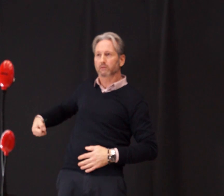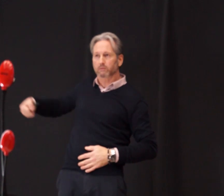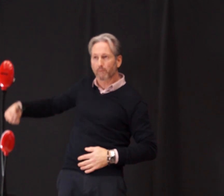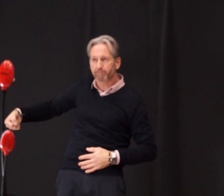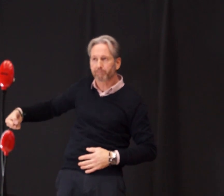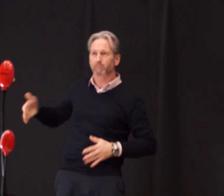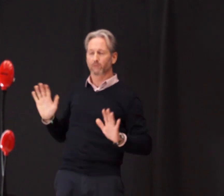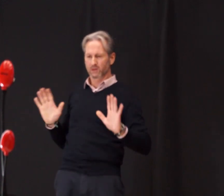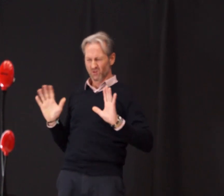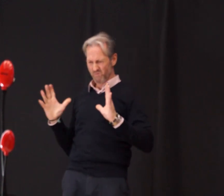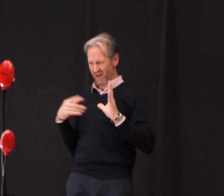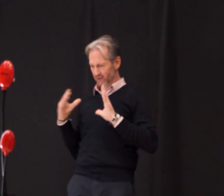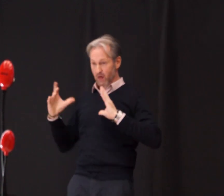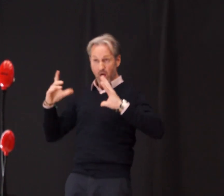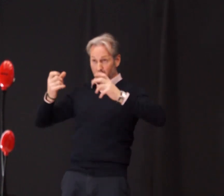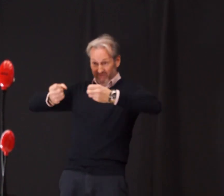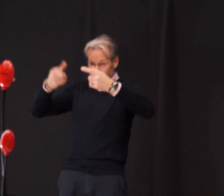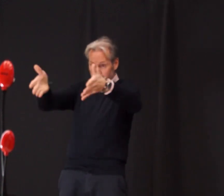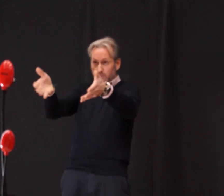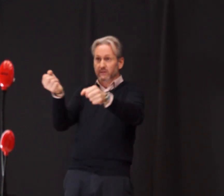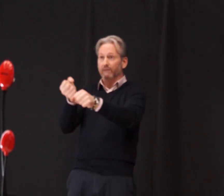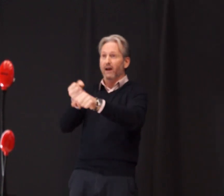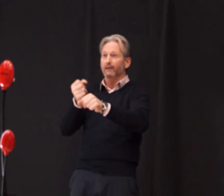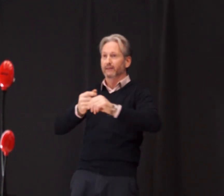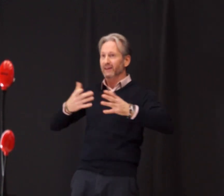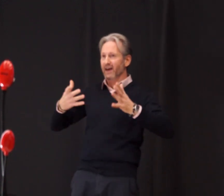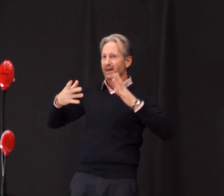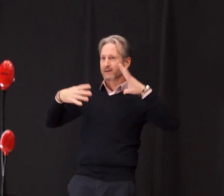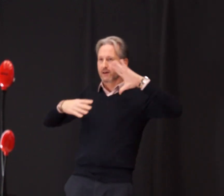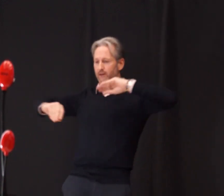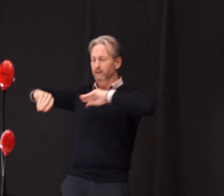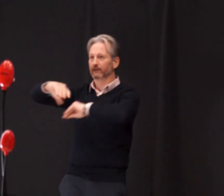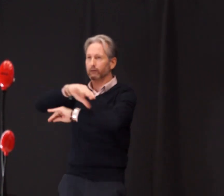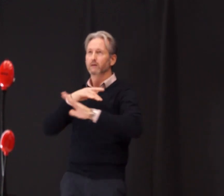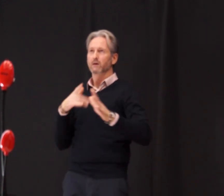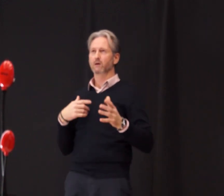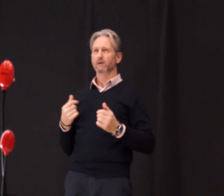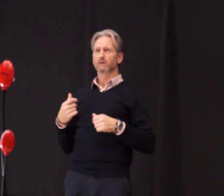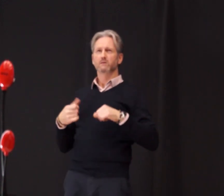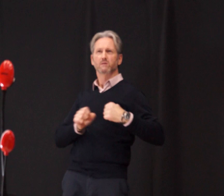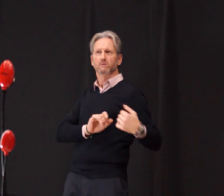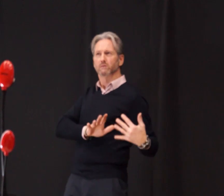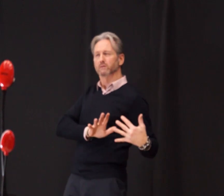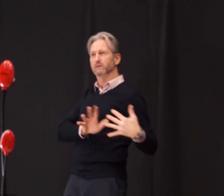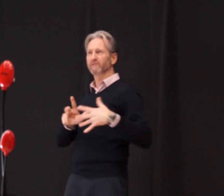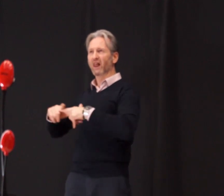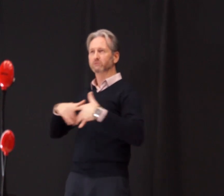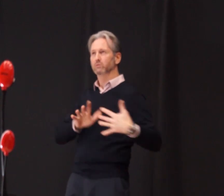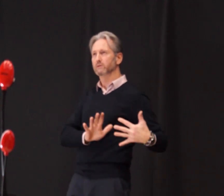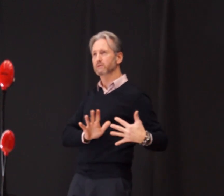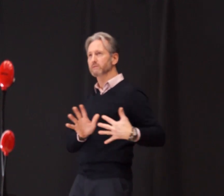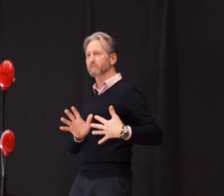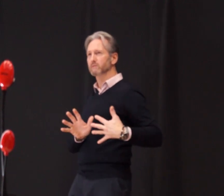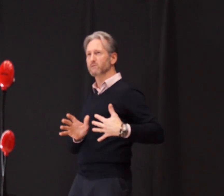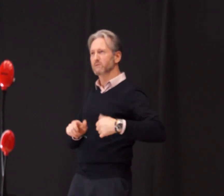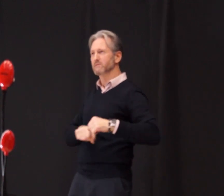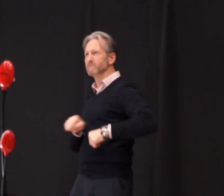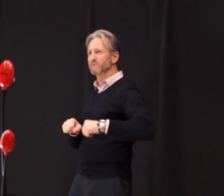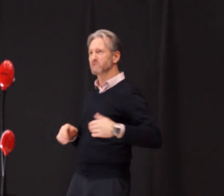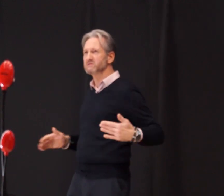Là, ça peut être un vélo, ça peut être un cartable, ça peut être, voilà. On peut donner à l'enfant des éléments, et lui-même doit